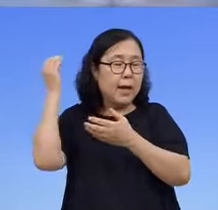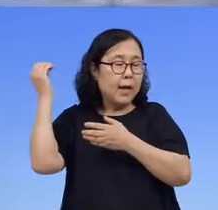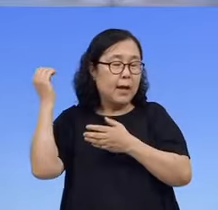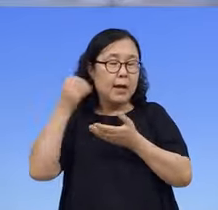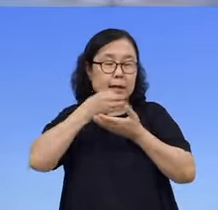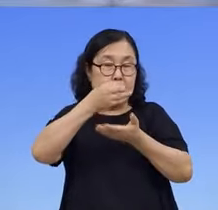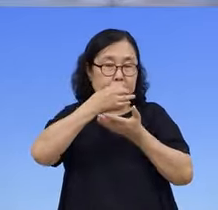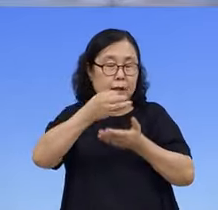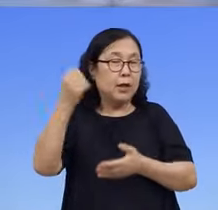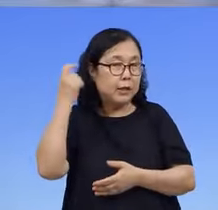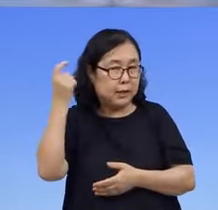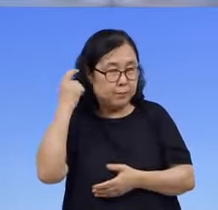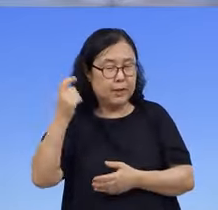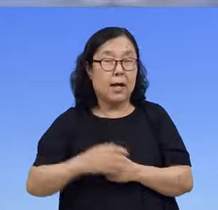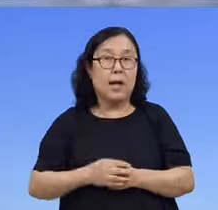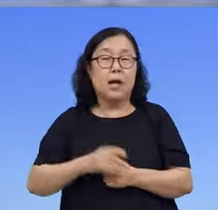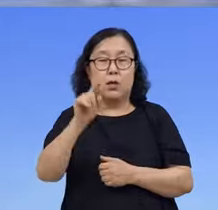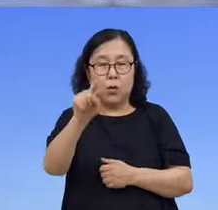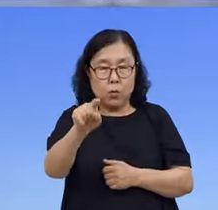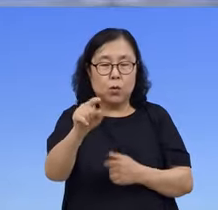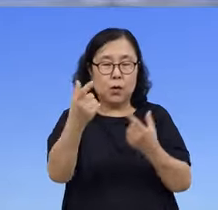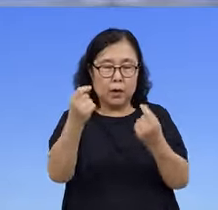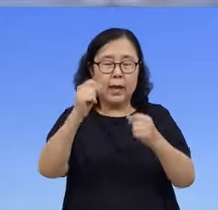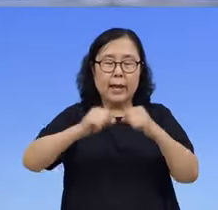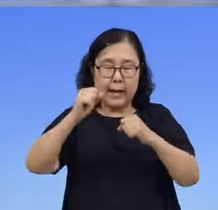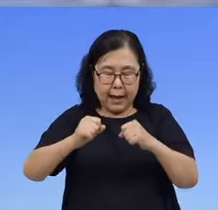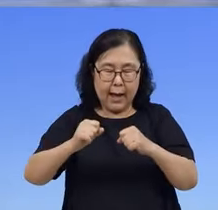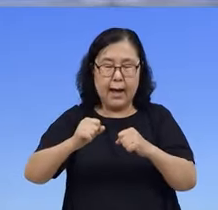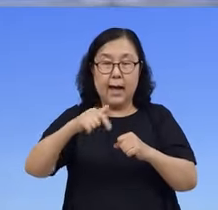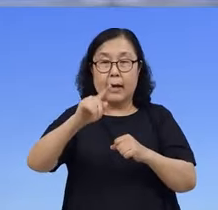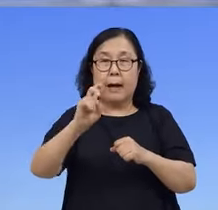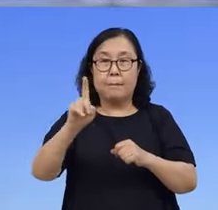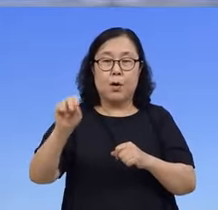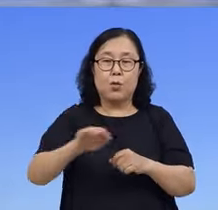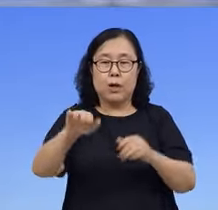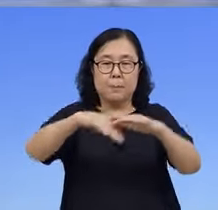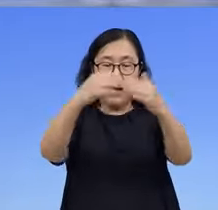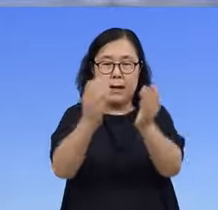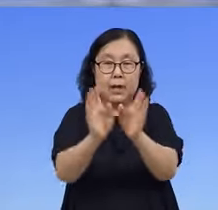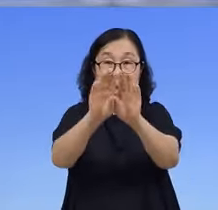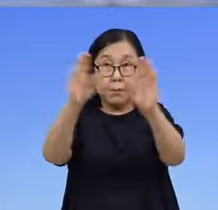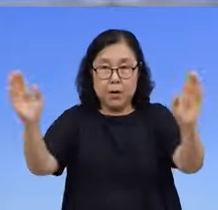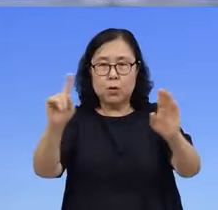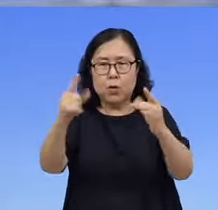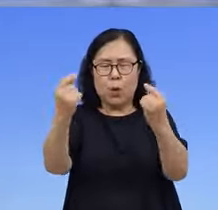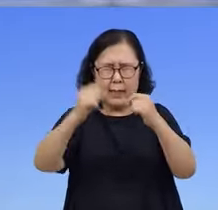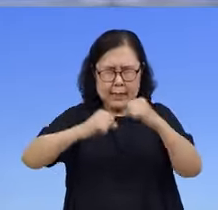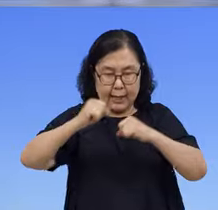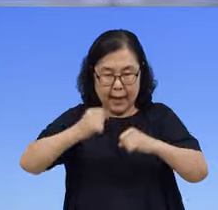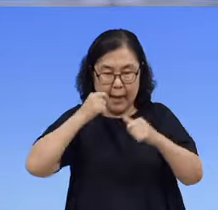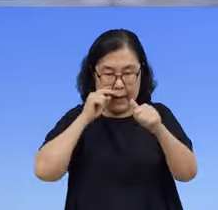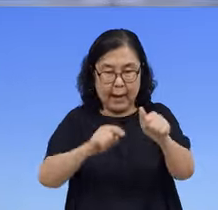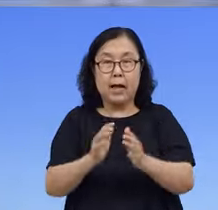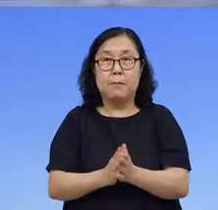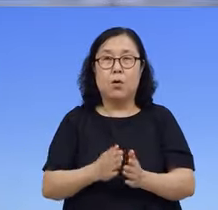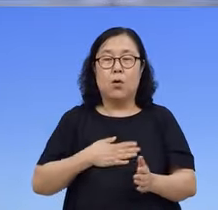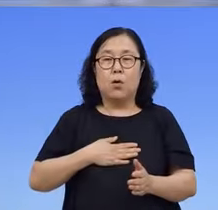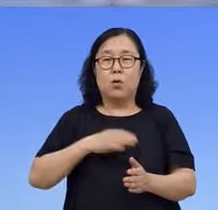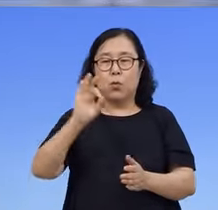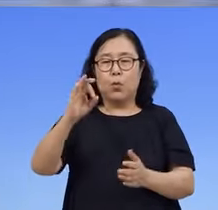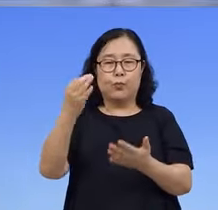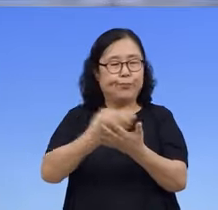음성을 듣습니다. 니도 이렇게 해라. 가평 우리 마을이 열리면 니도 이렇게 해라. 그게